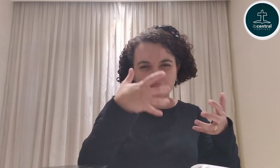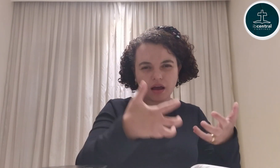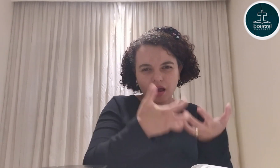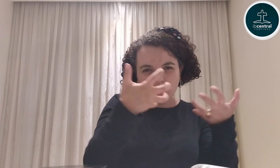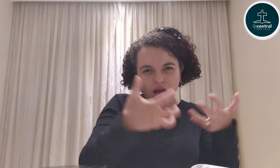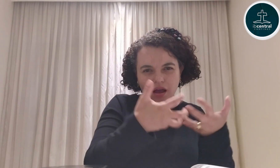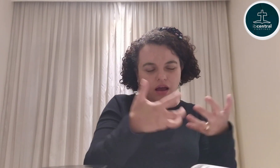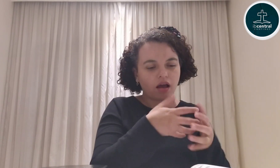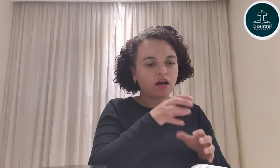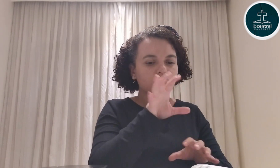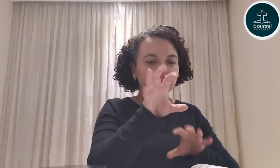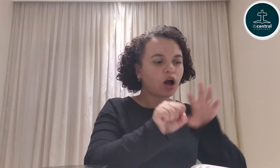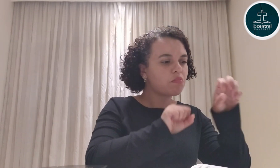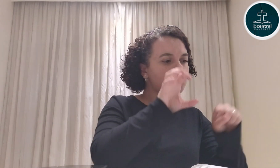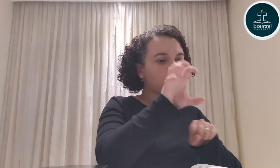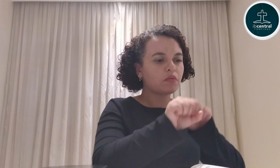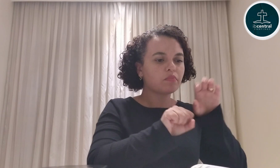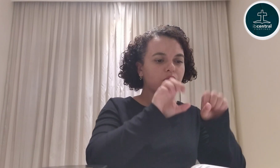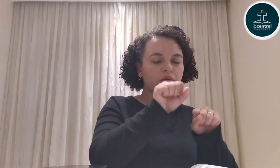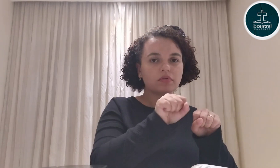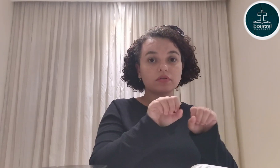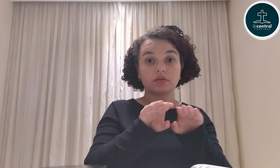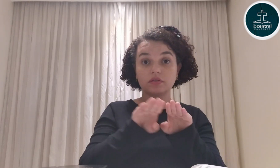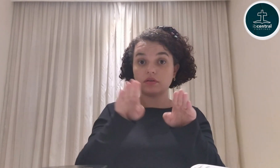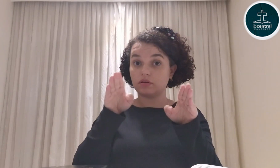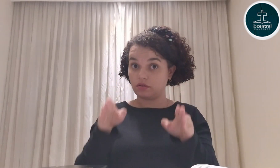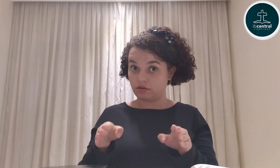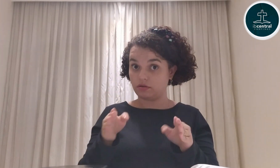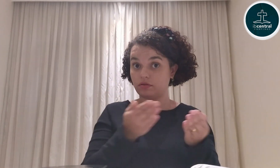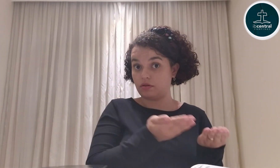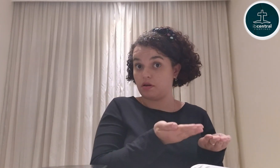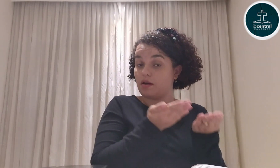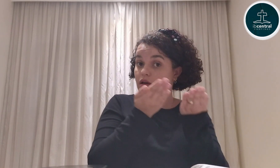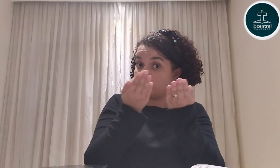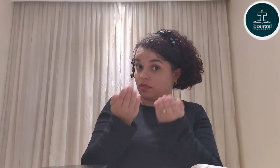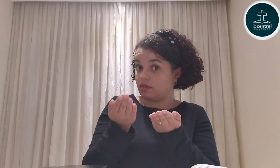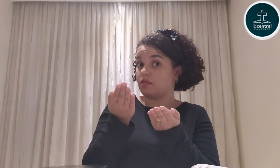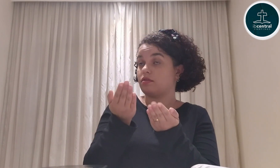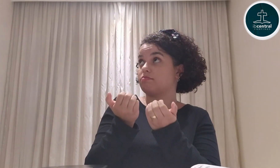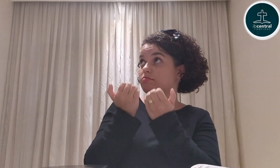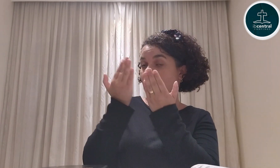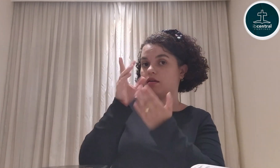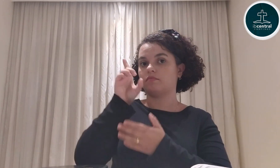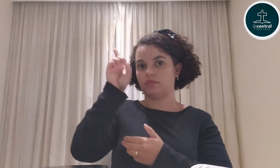Vemos no relato bíblico que Caim preparou a sua oferta para entregar ao